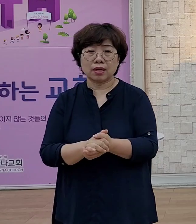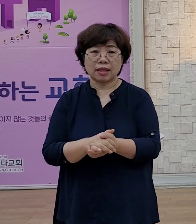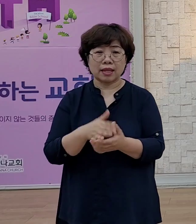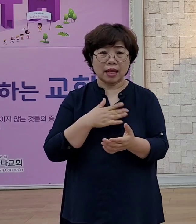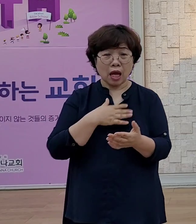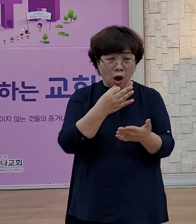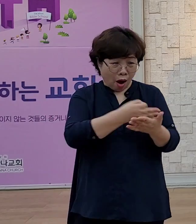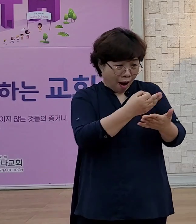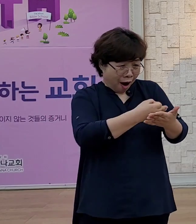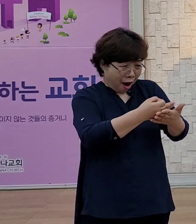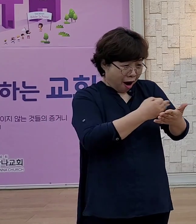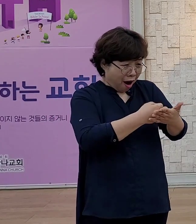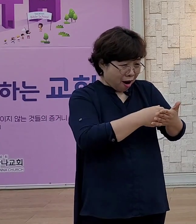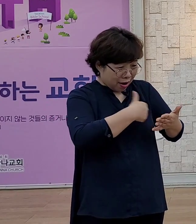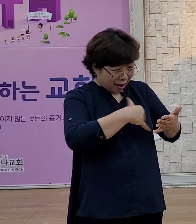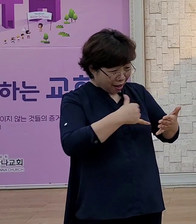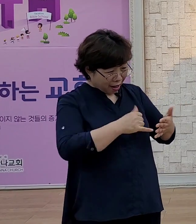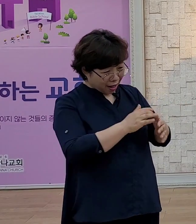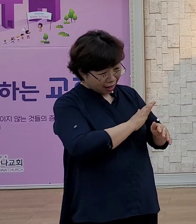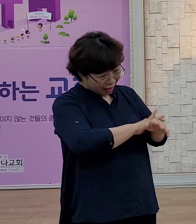잘 살 거라고 생각합니까?